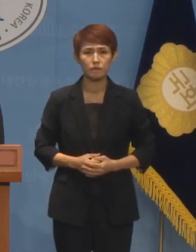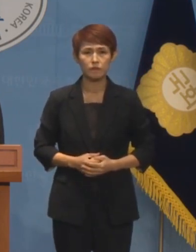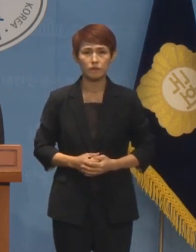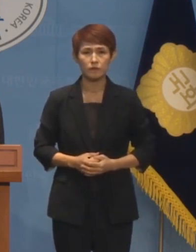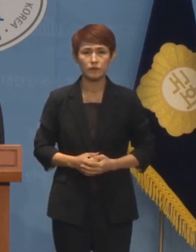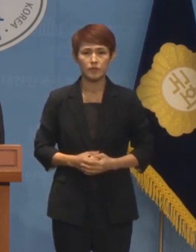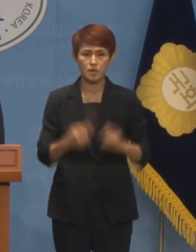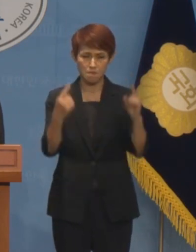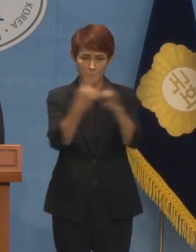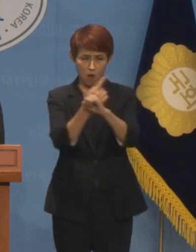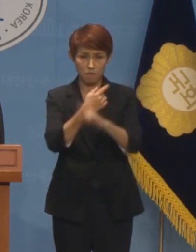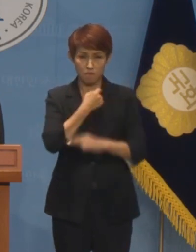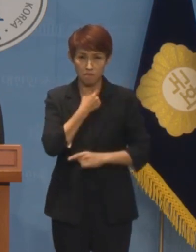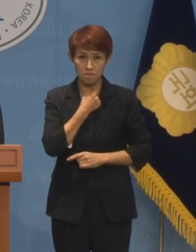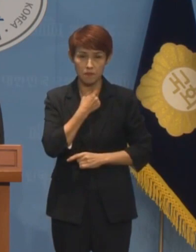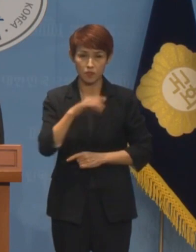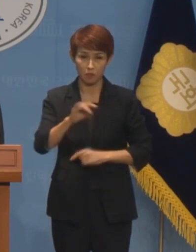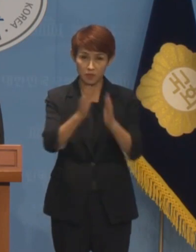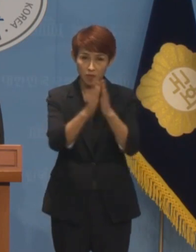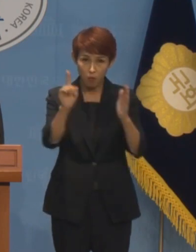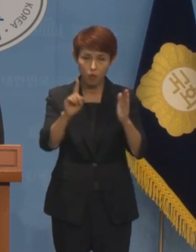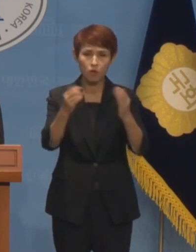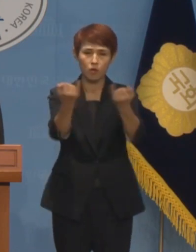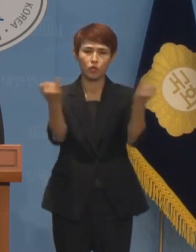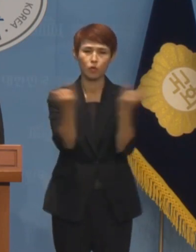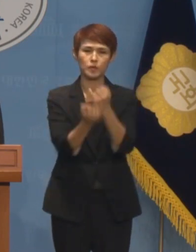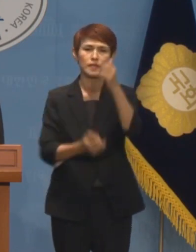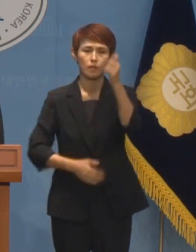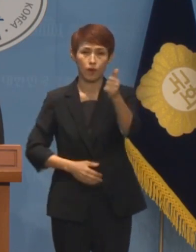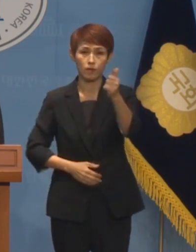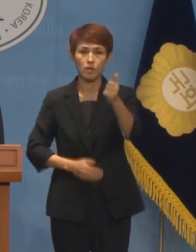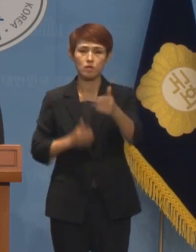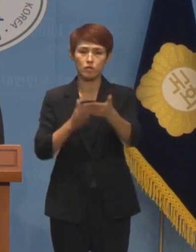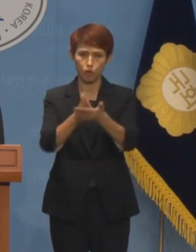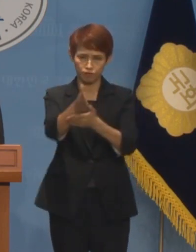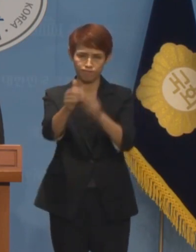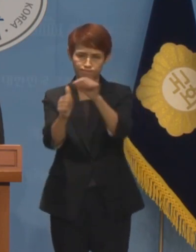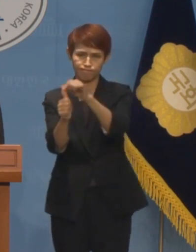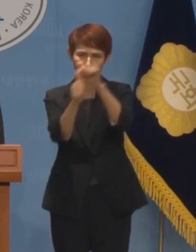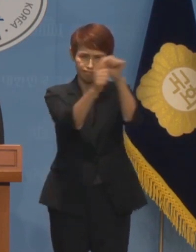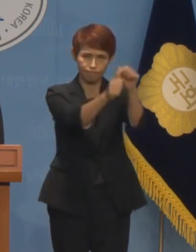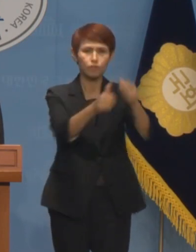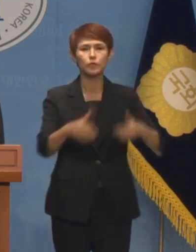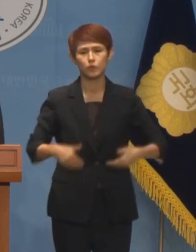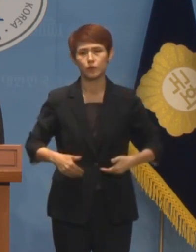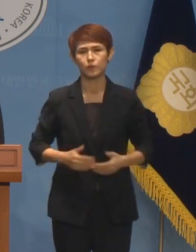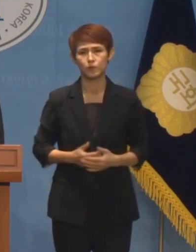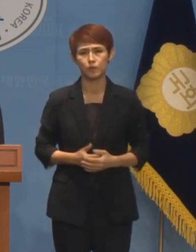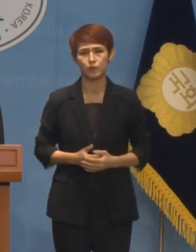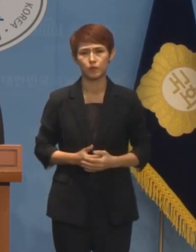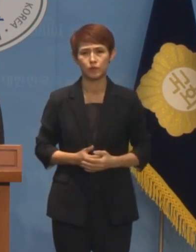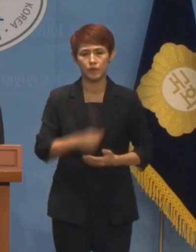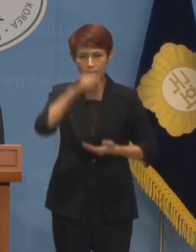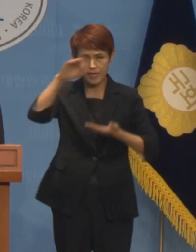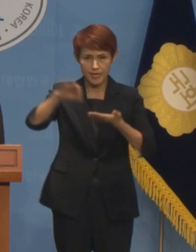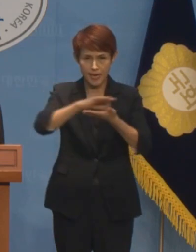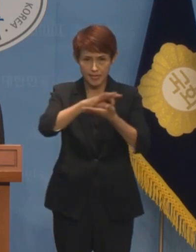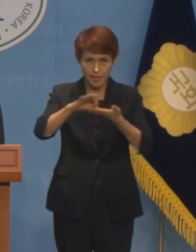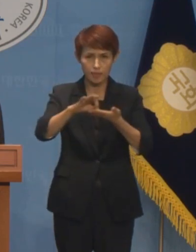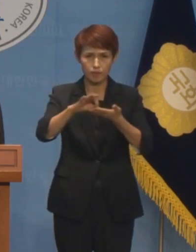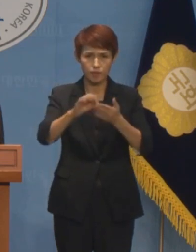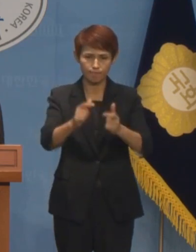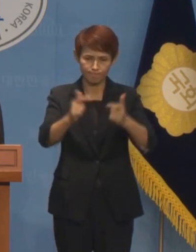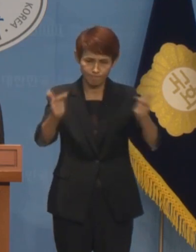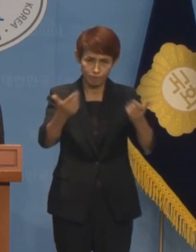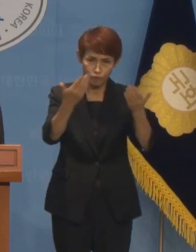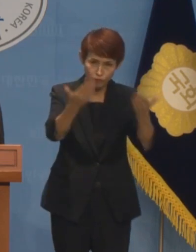전면적 대응의 첫걸음은 여성가족부 장관을 전문적인 인사로 세우는 것이며 예산을 적극적으로